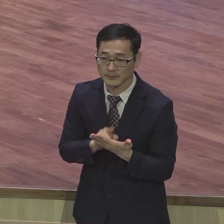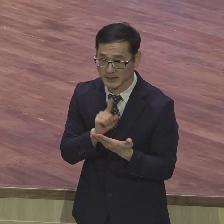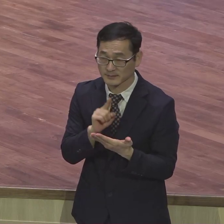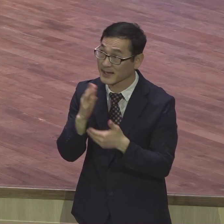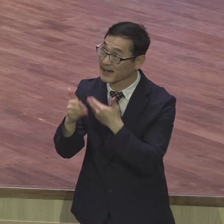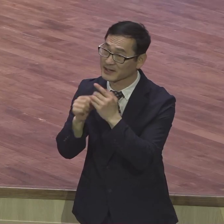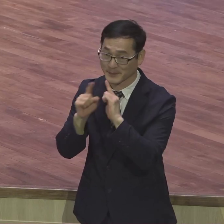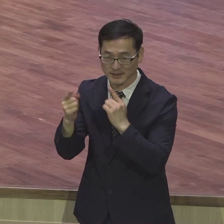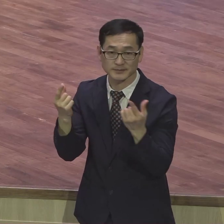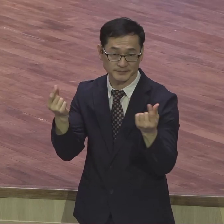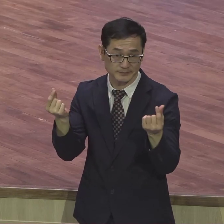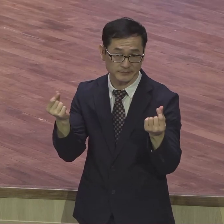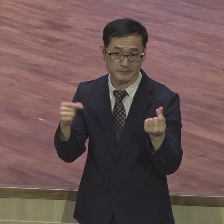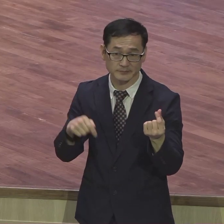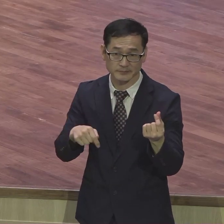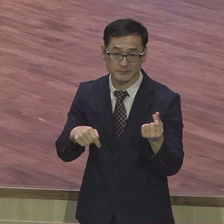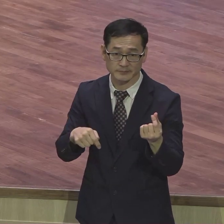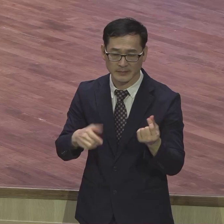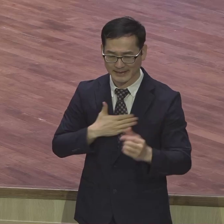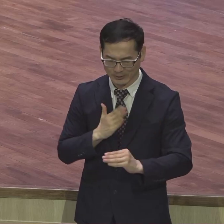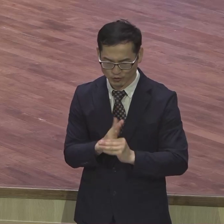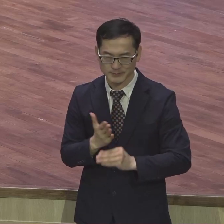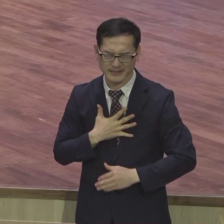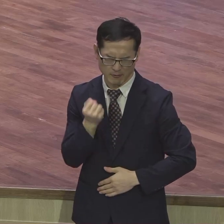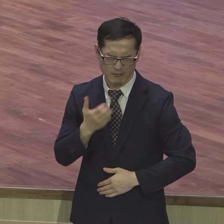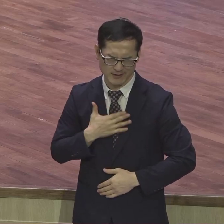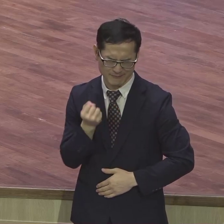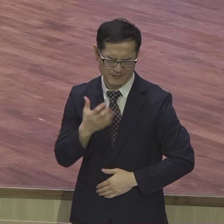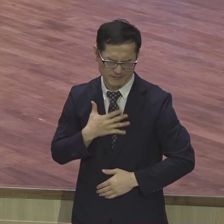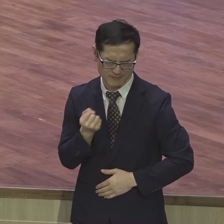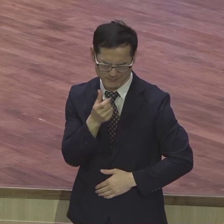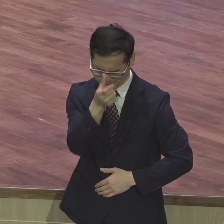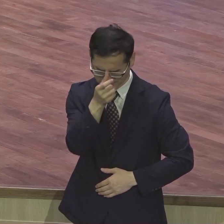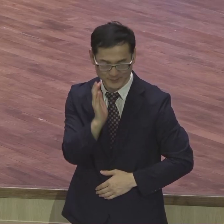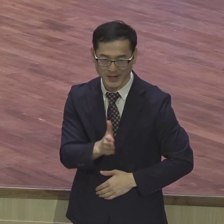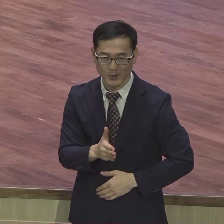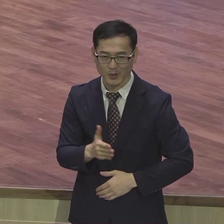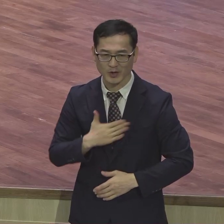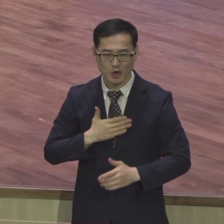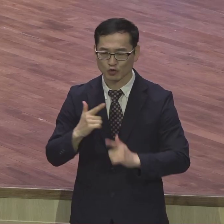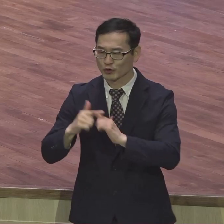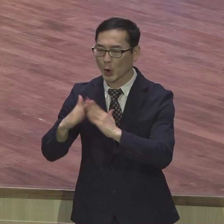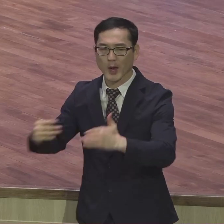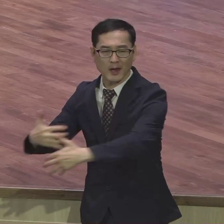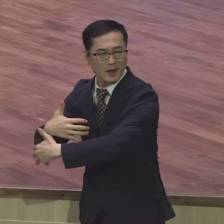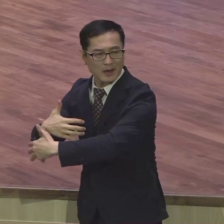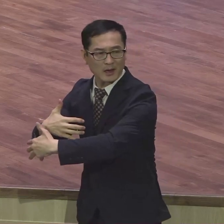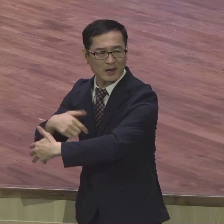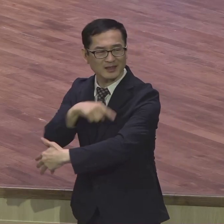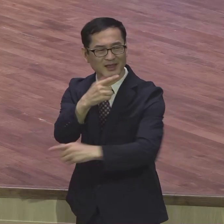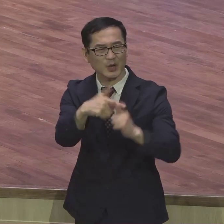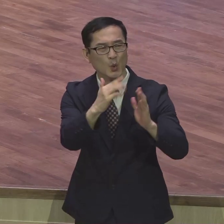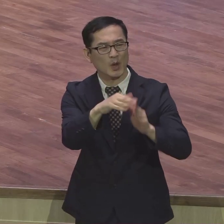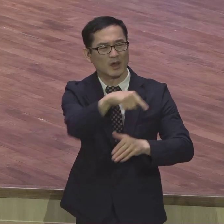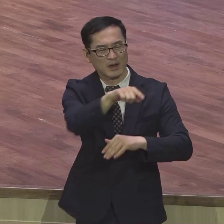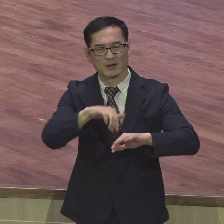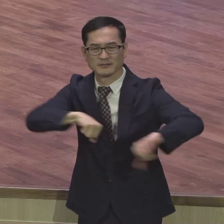말씀이에요 나를 아동심 내꺼 내꺼 아니에요 우리가도 우리게 우리게 아니에요 이제는 저 다른 교회 다른 지역 다른